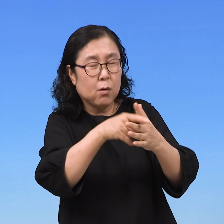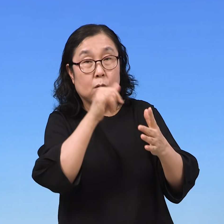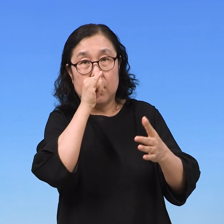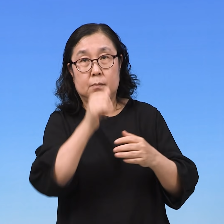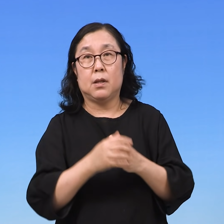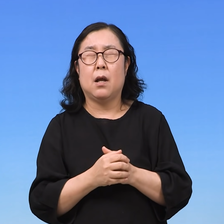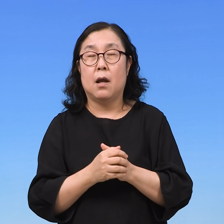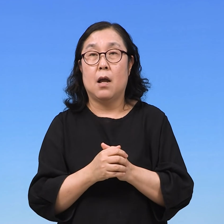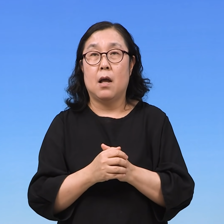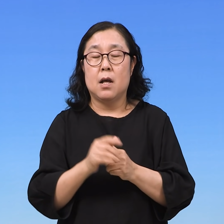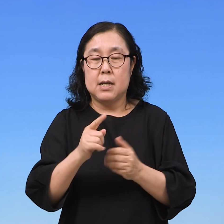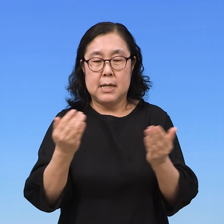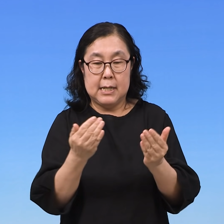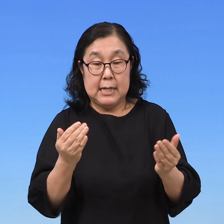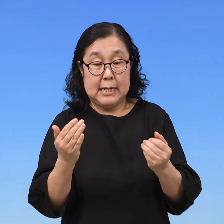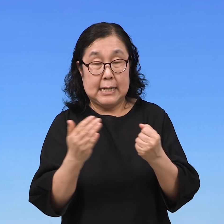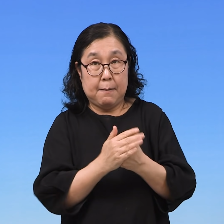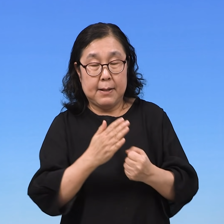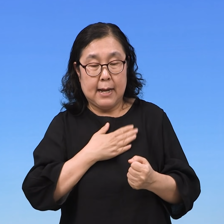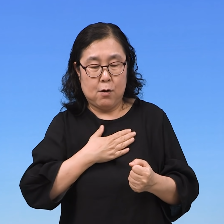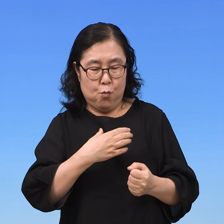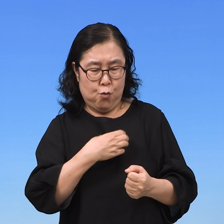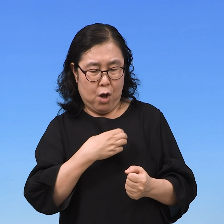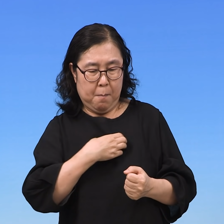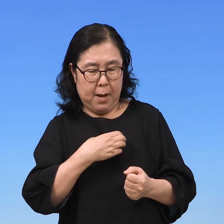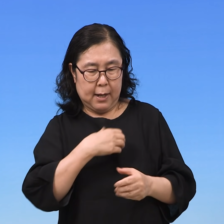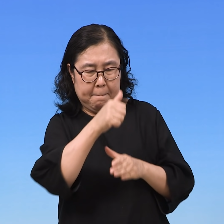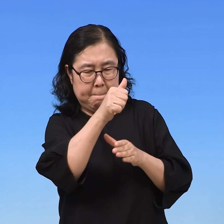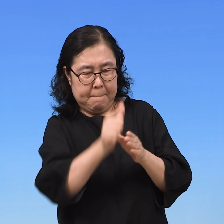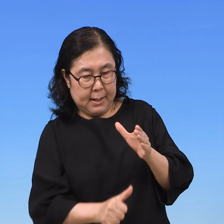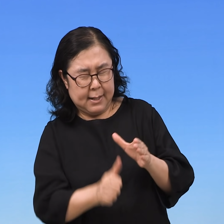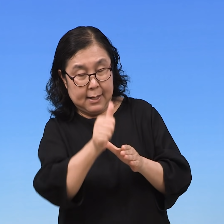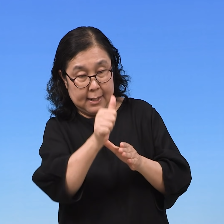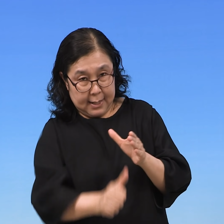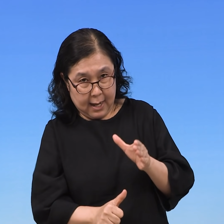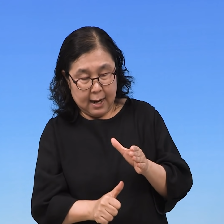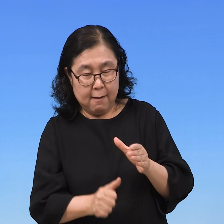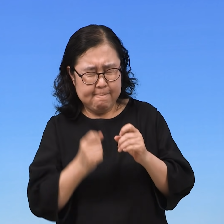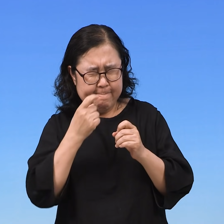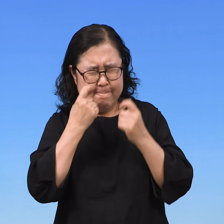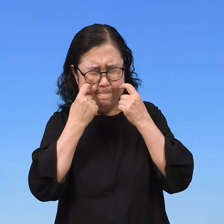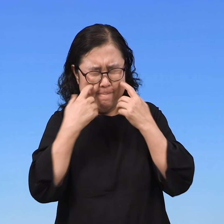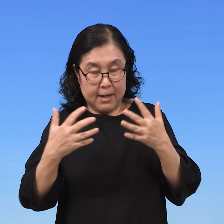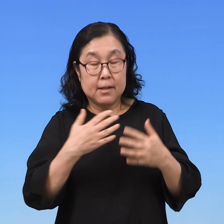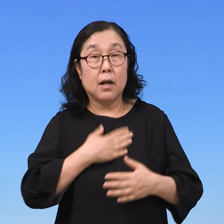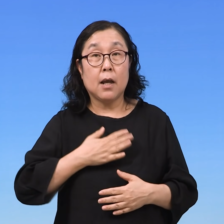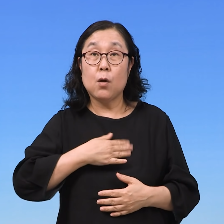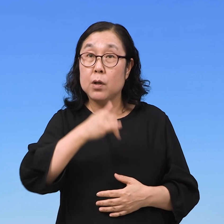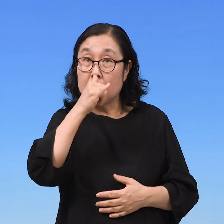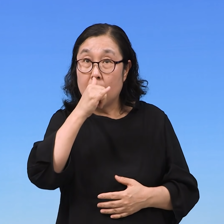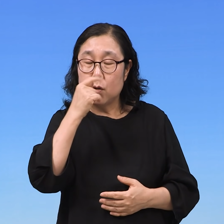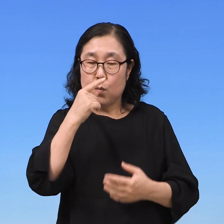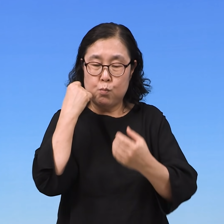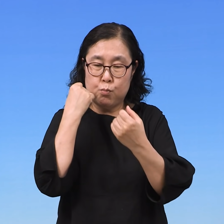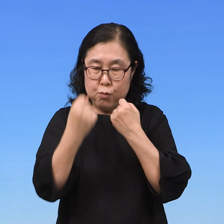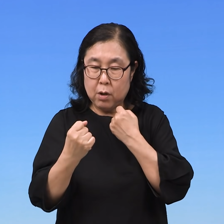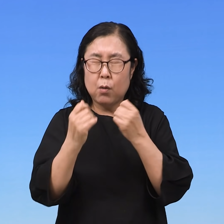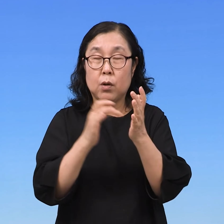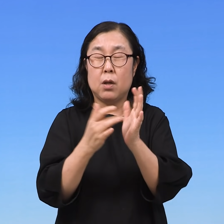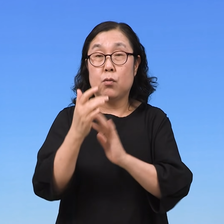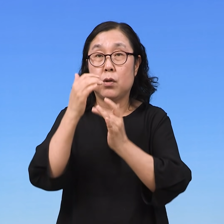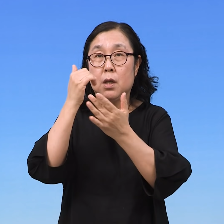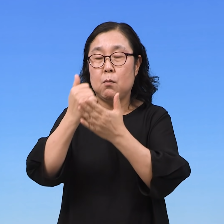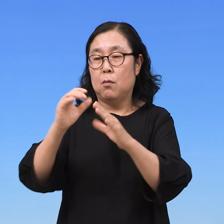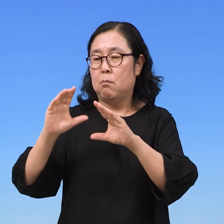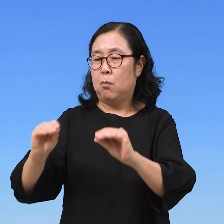아닙니까? 지금 이 일을 빌미로 자기를 지금 위기로 몰고 갈 것이라는 걸 정확하게 알고 계세요.